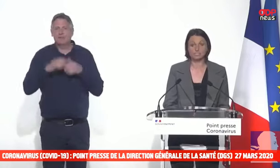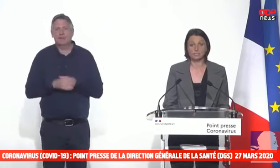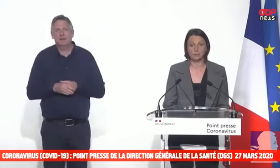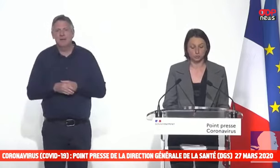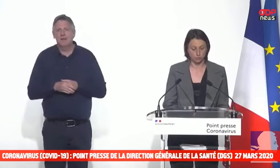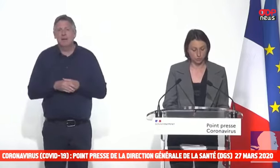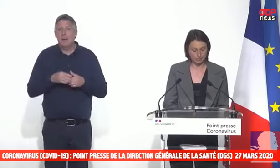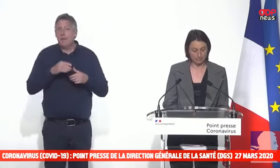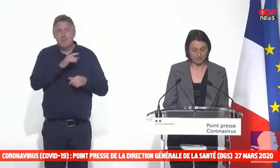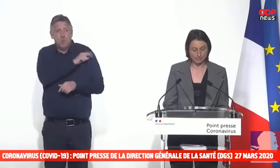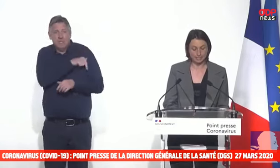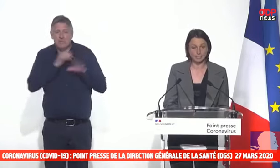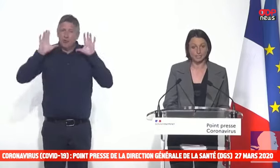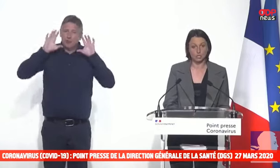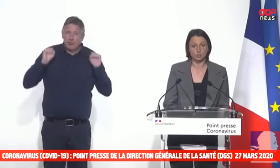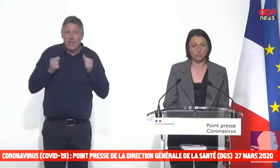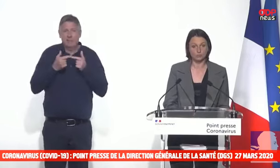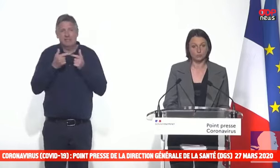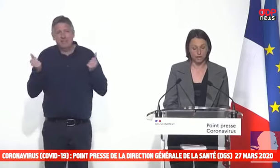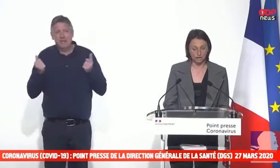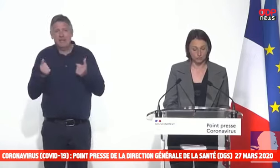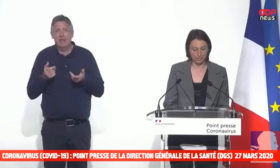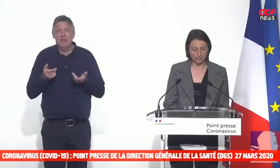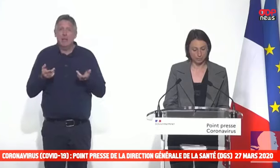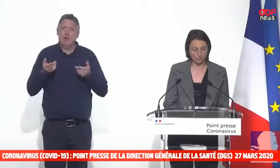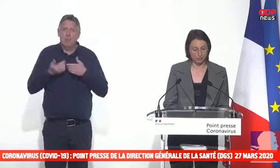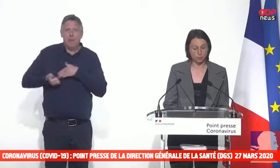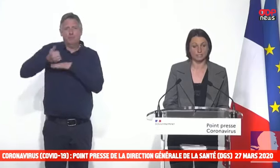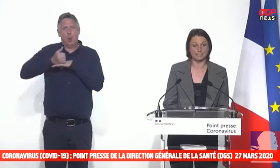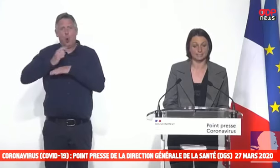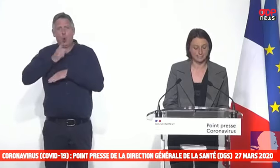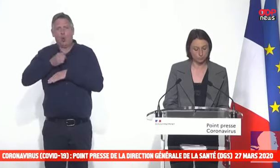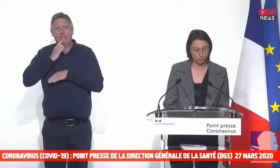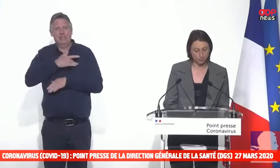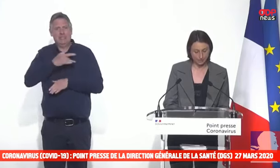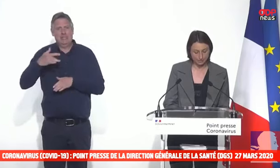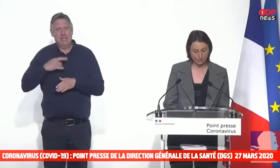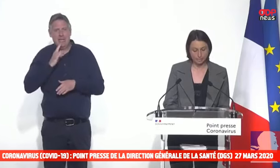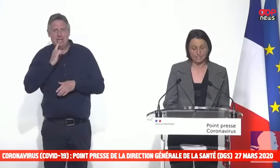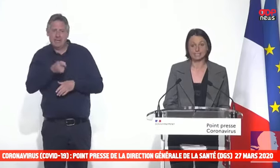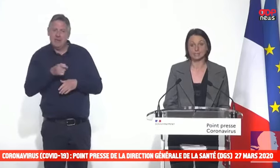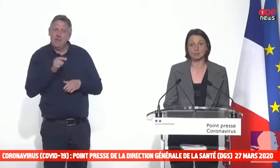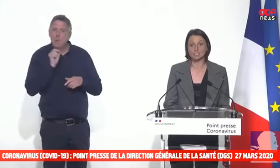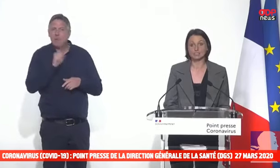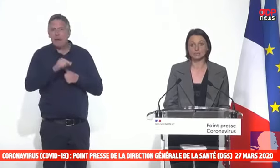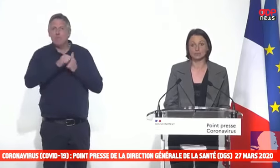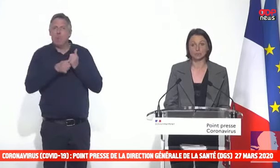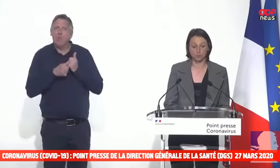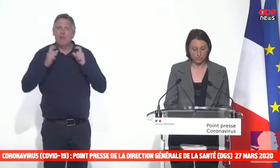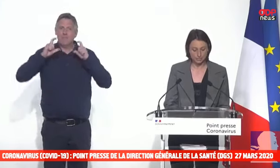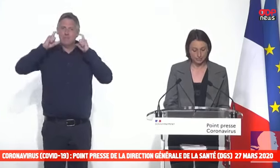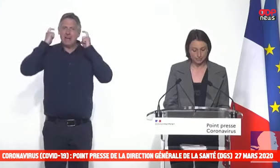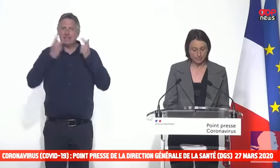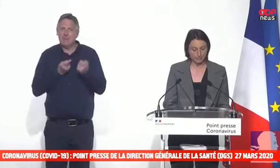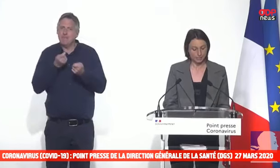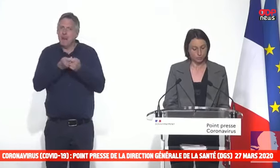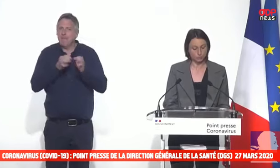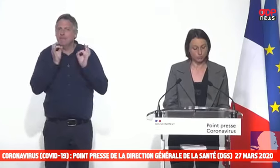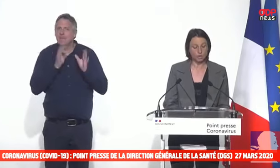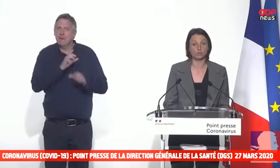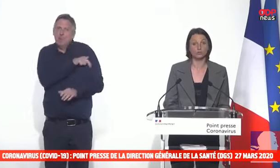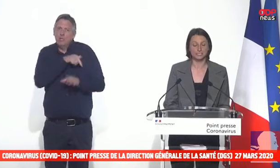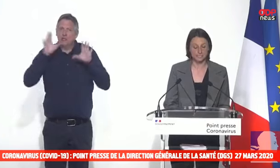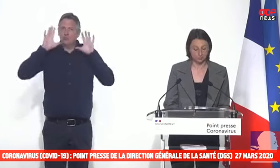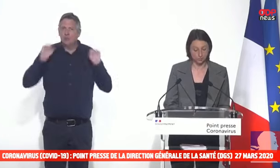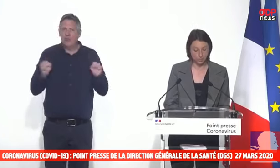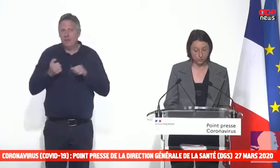doctrine fixée par les autorités sanitaires, doit pouvoir avoir à disposition un certain type de masque, et c'est l'objet des manœuvres logistiques qui ont pu